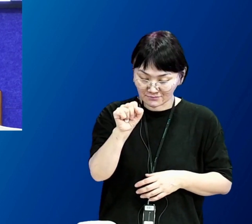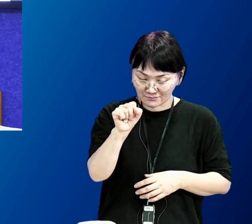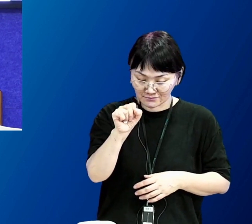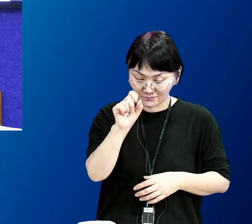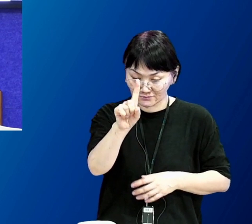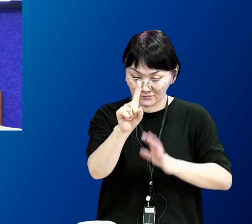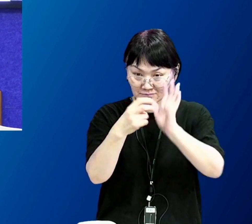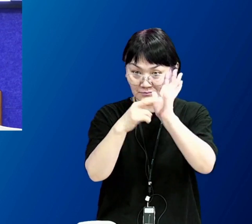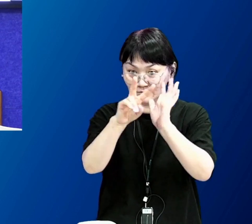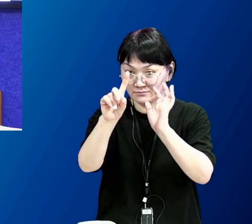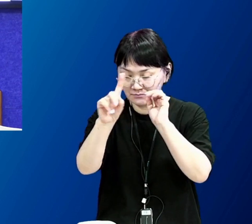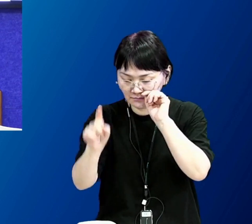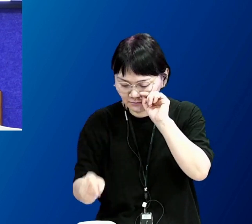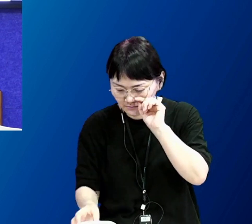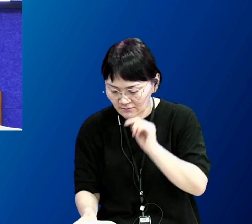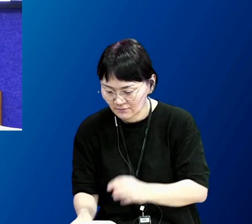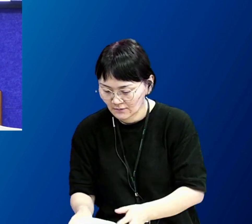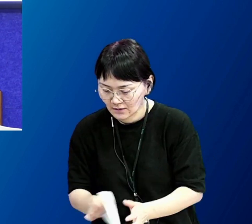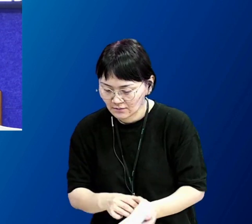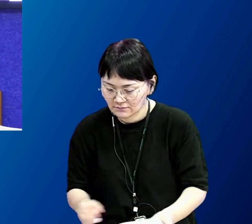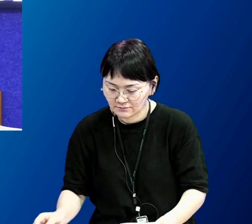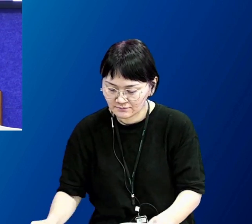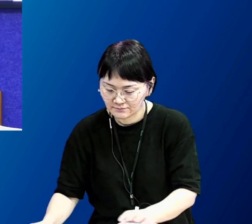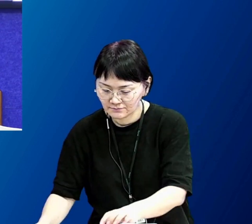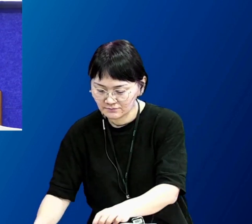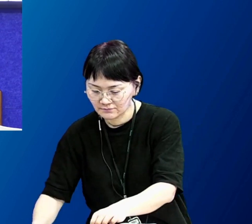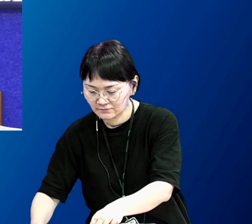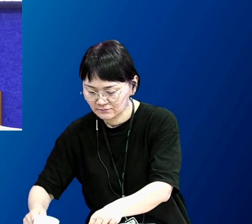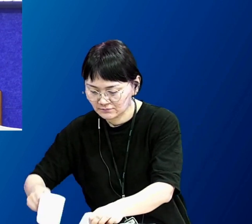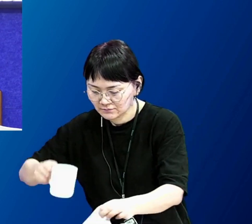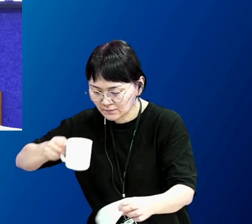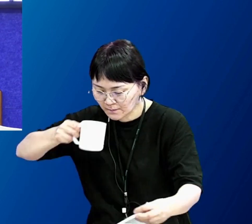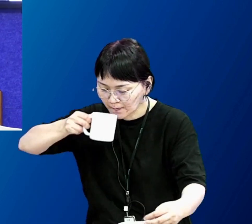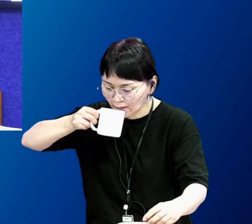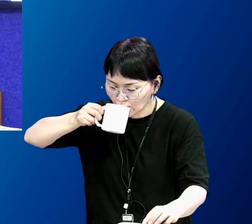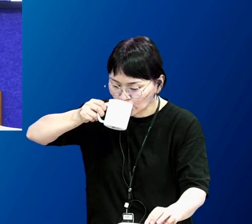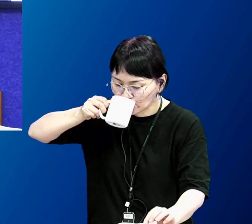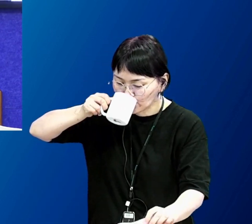Юуда 1:21 дугаар бүлэг.